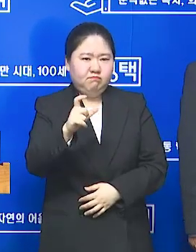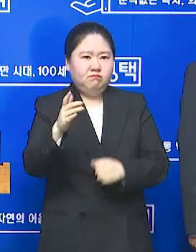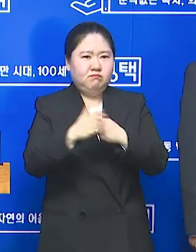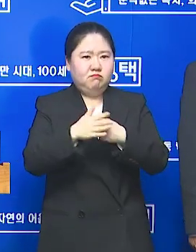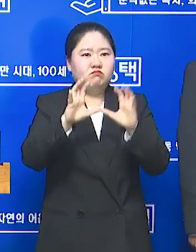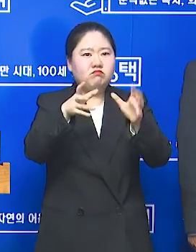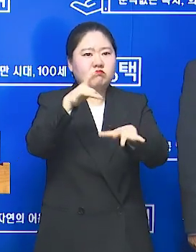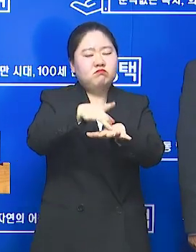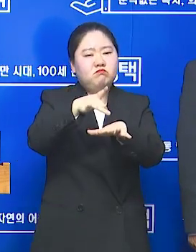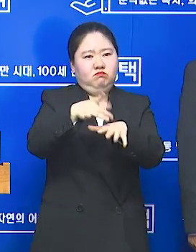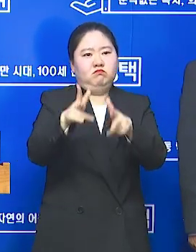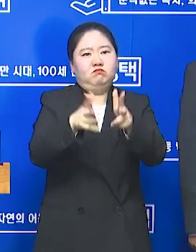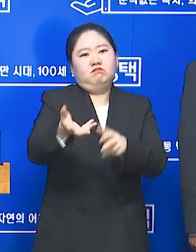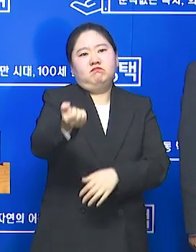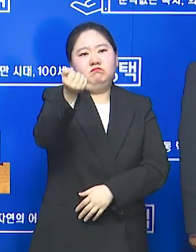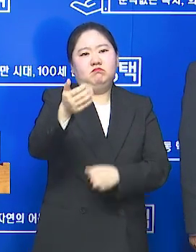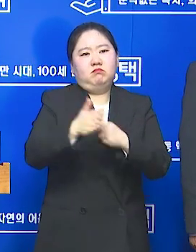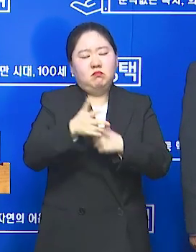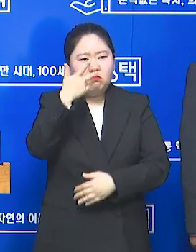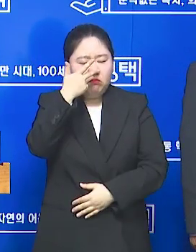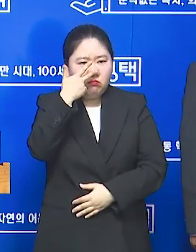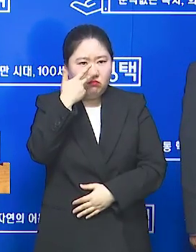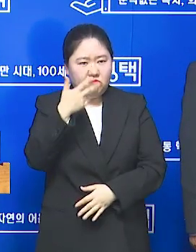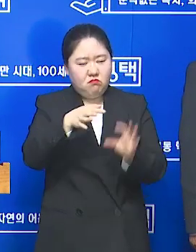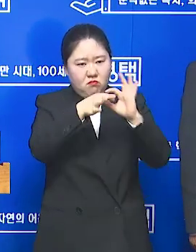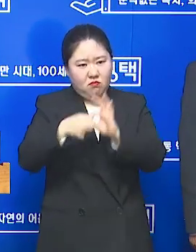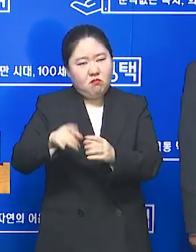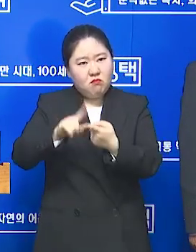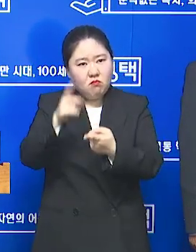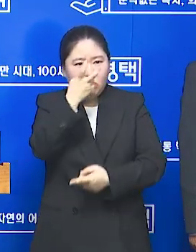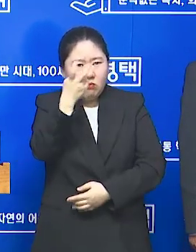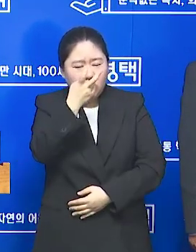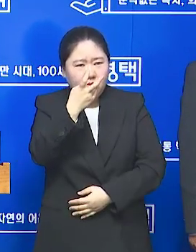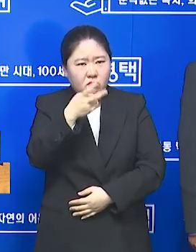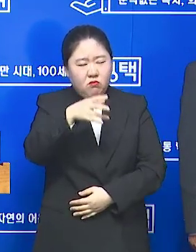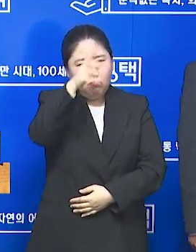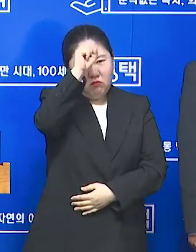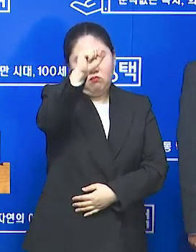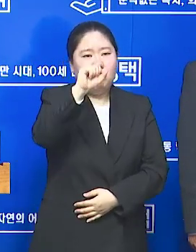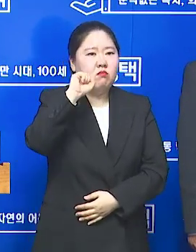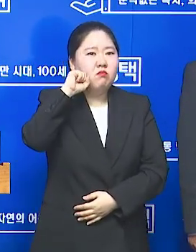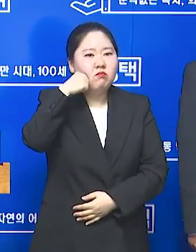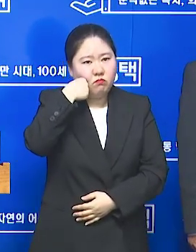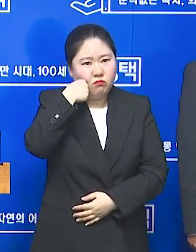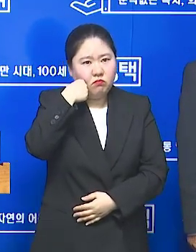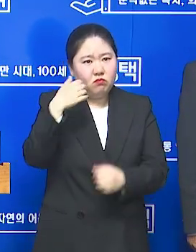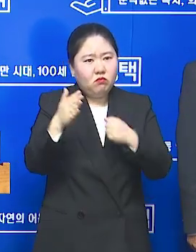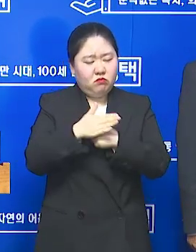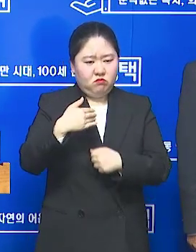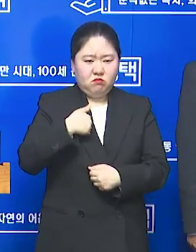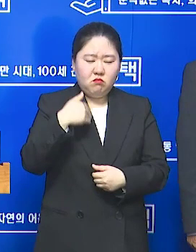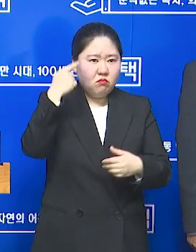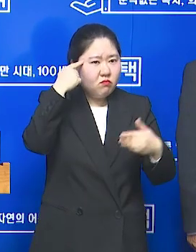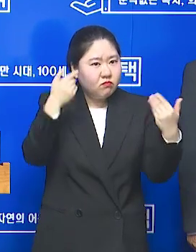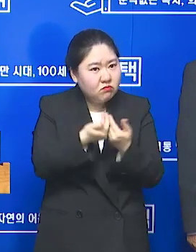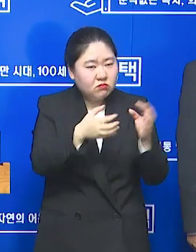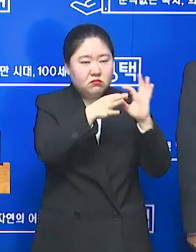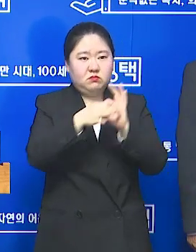사업으로 평택시가 존치를 고집한다고 못하는 사업이 아니기 때문에 우리 시는 전적으로 반대만 할 수